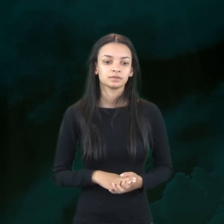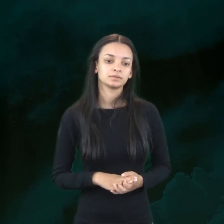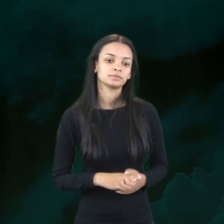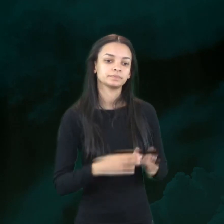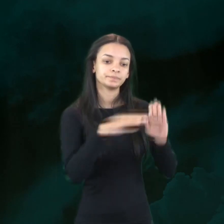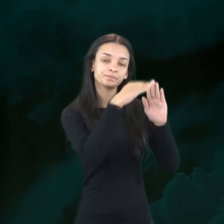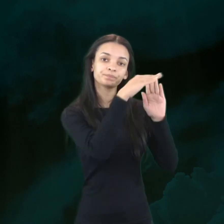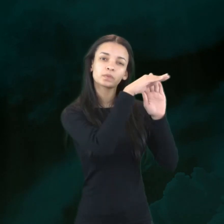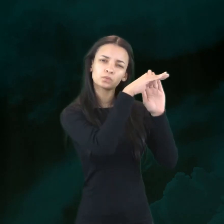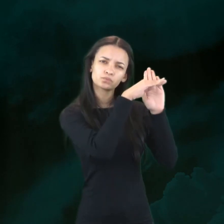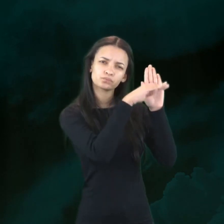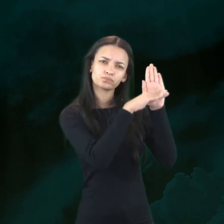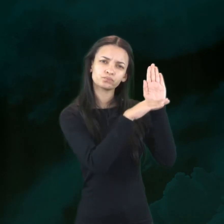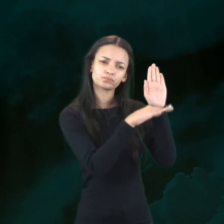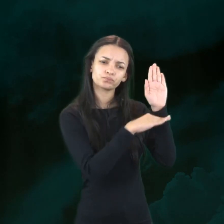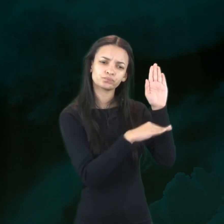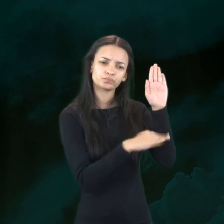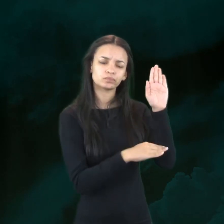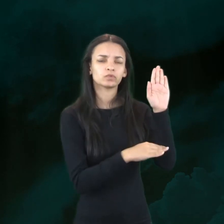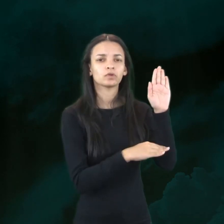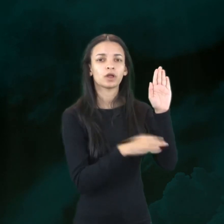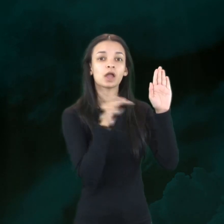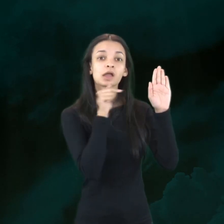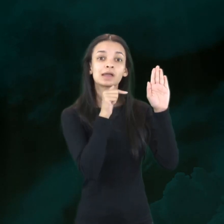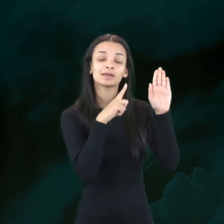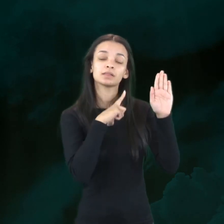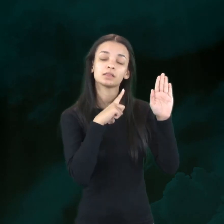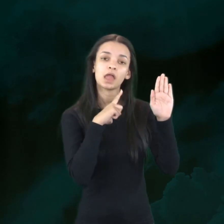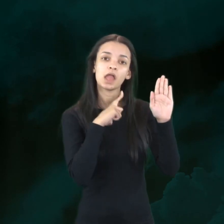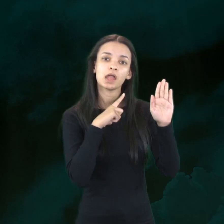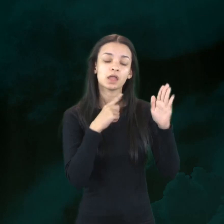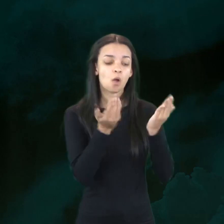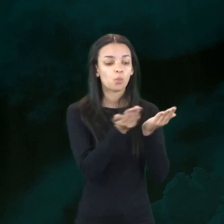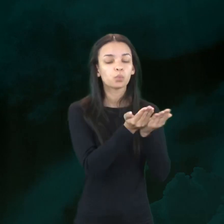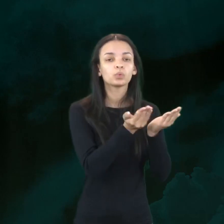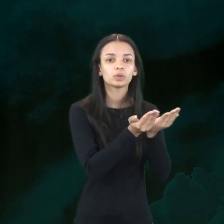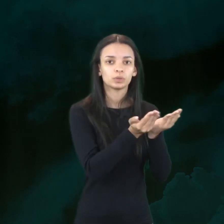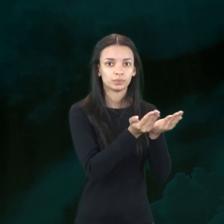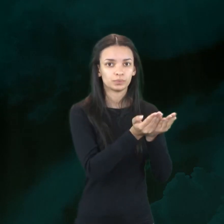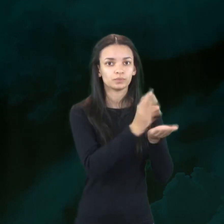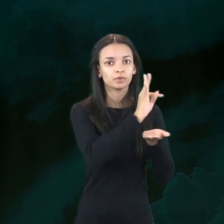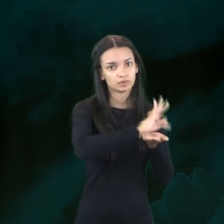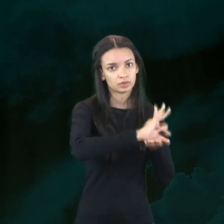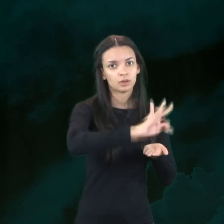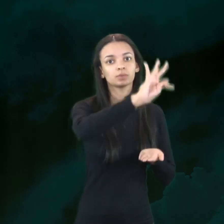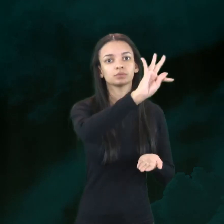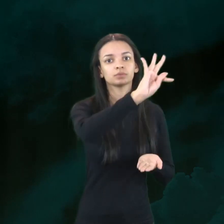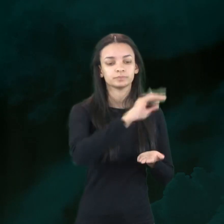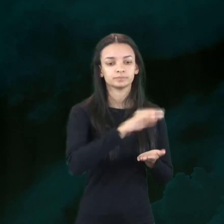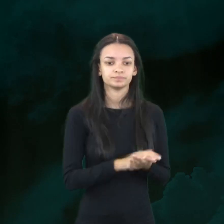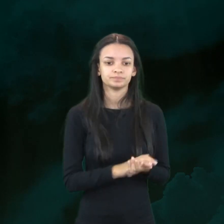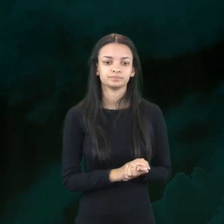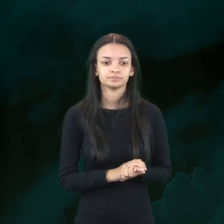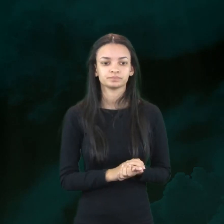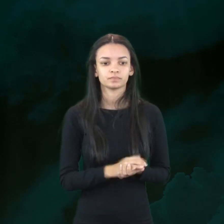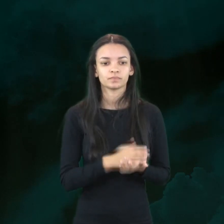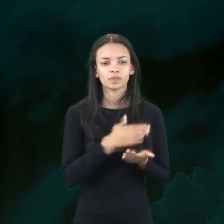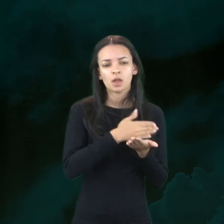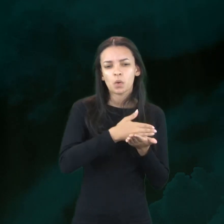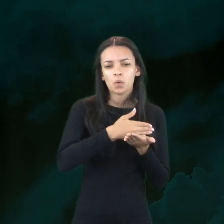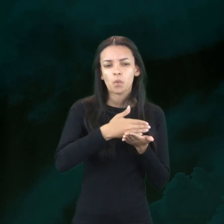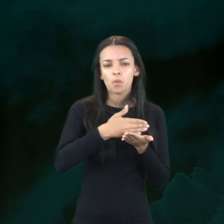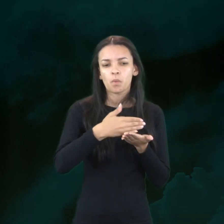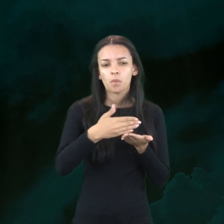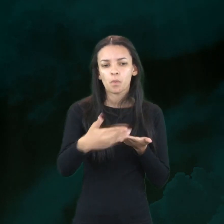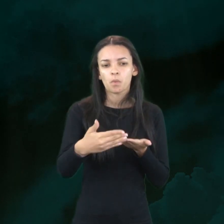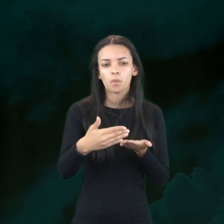compreende todo o livro da primeira carta de Paulo aos Tessalonicenses. Começa com a oração de ação de graças, que eu